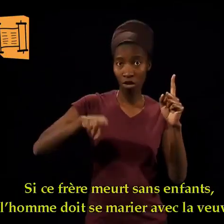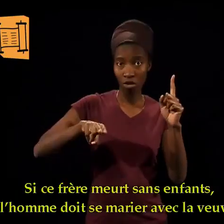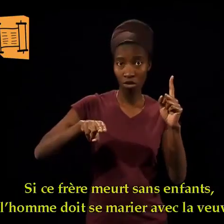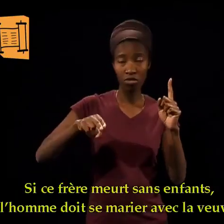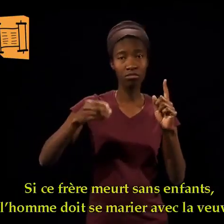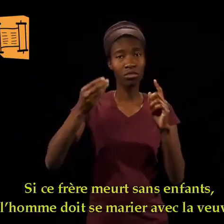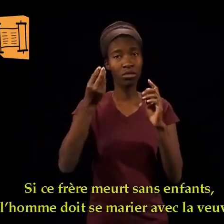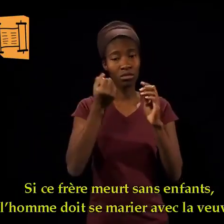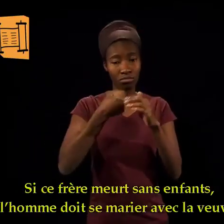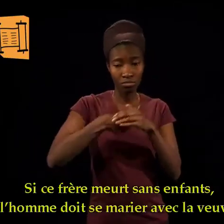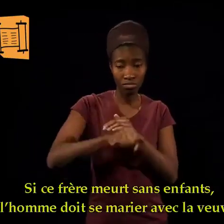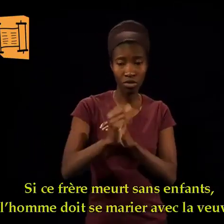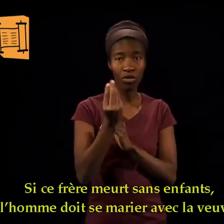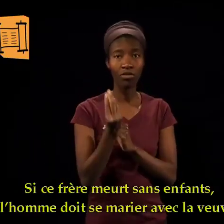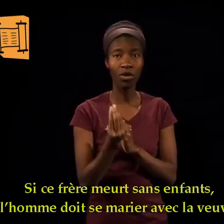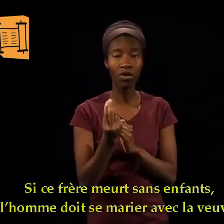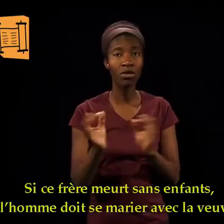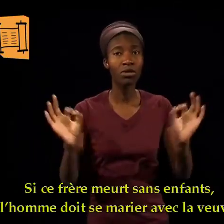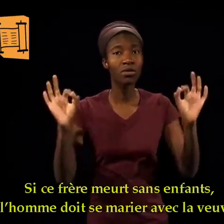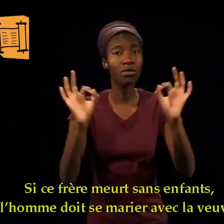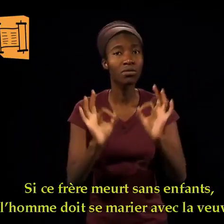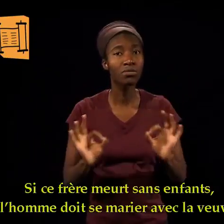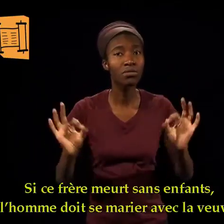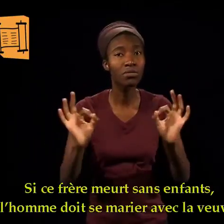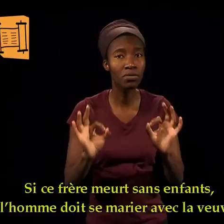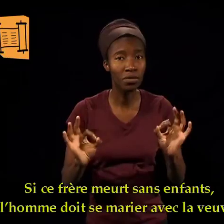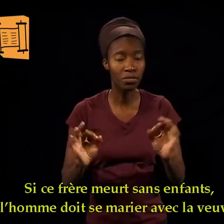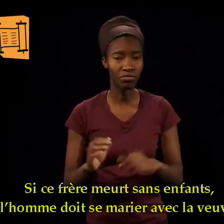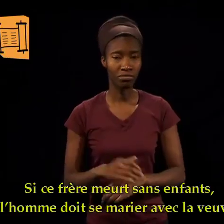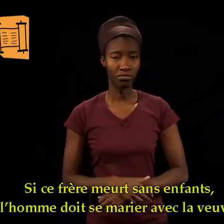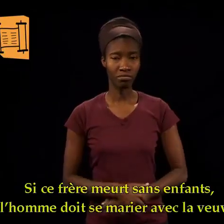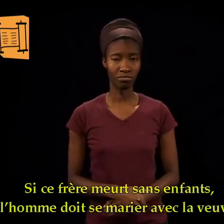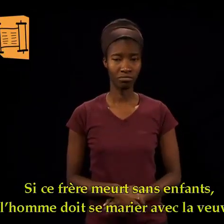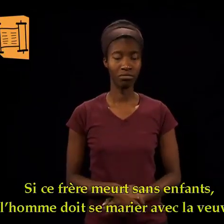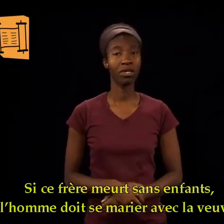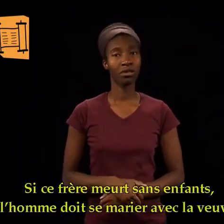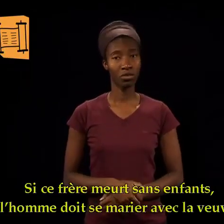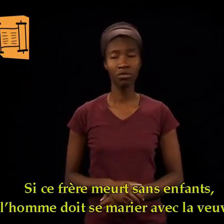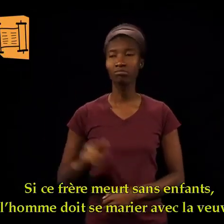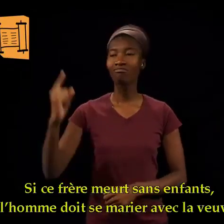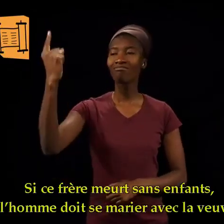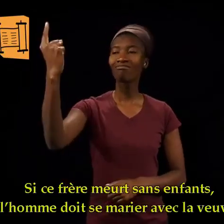Si ce frère meurt sans enfant, l'homme doit se marier avec la veuve.